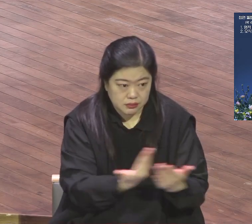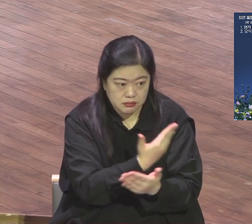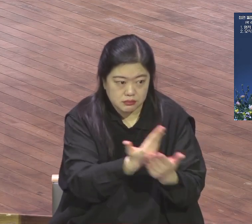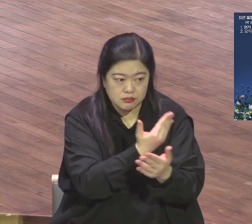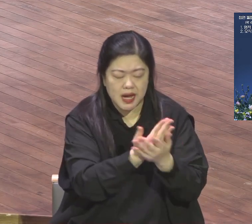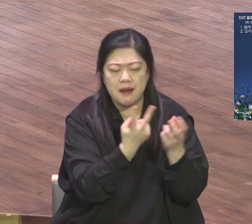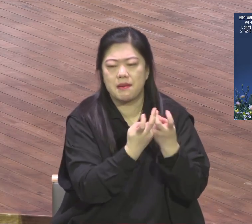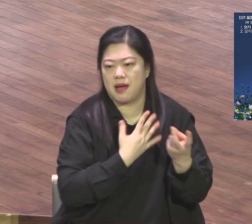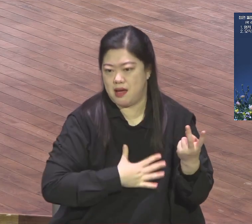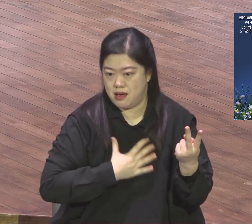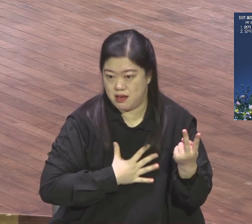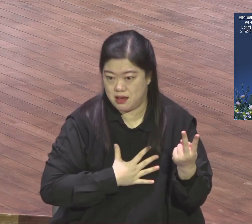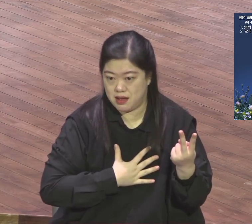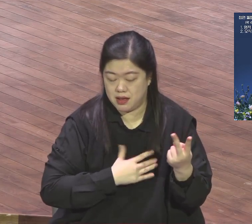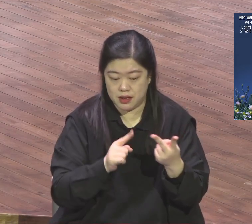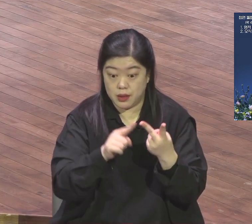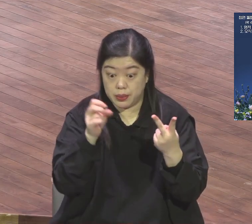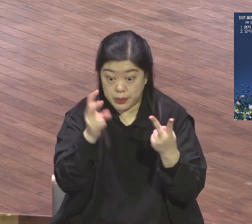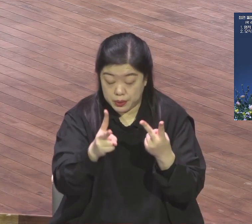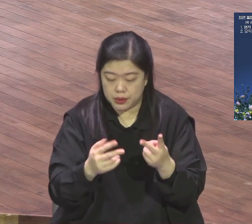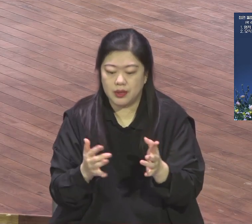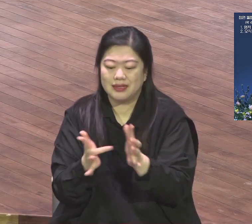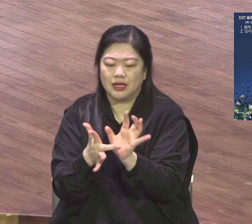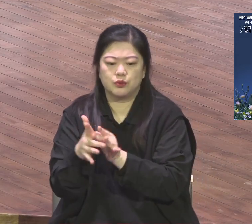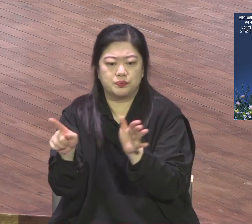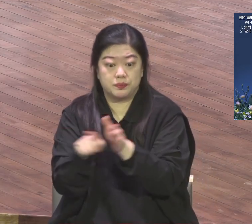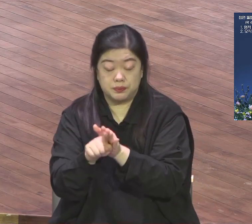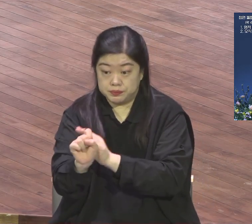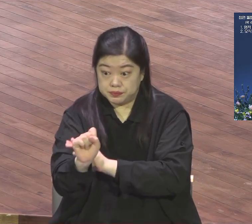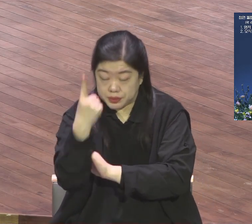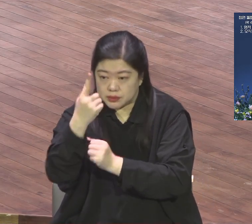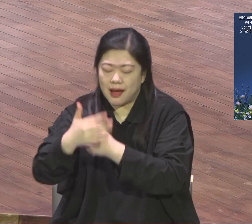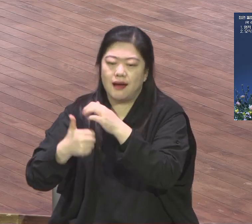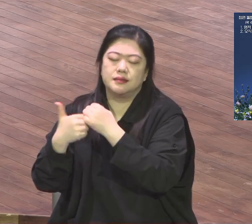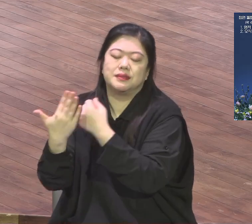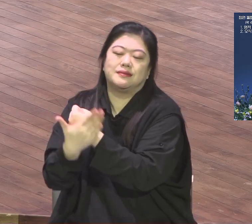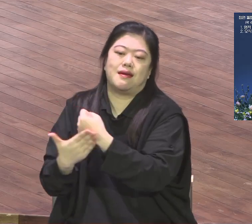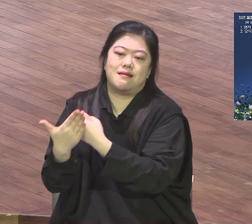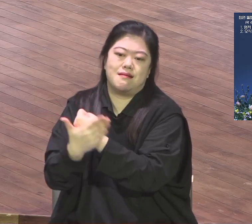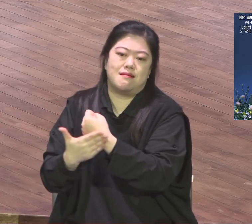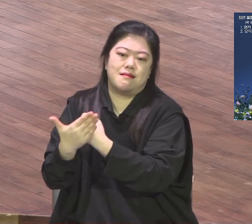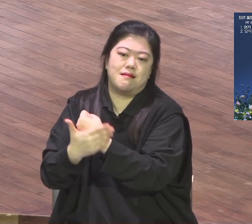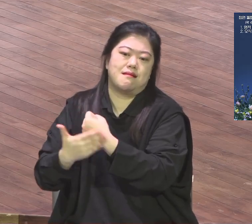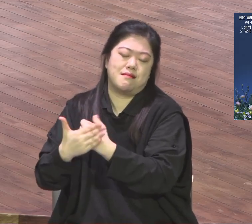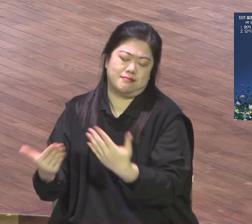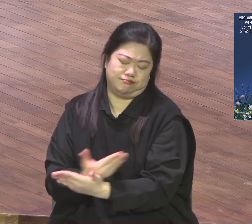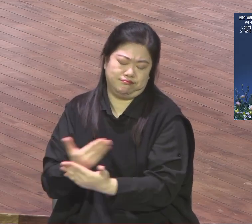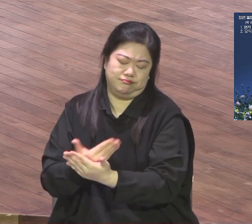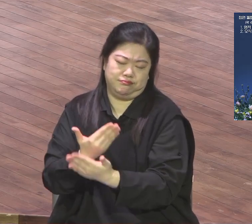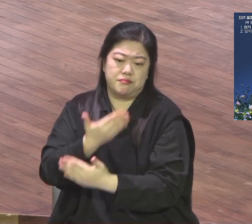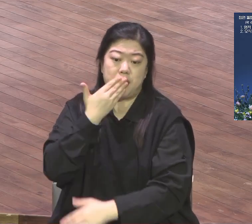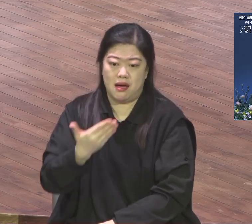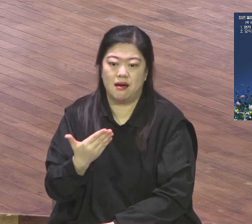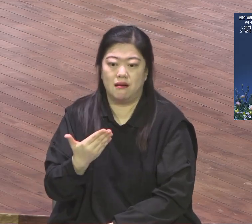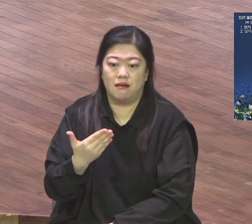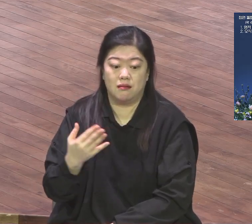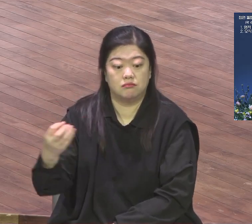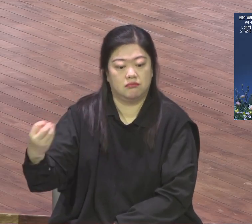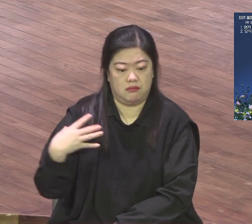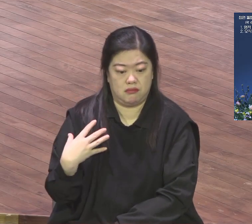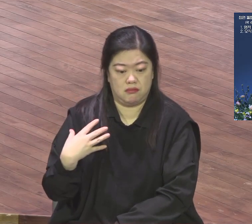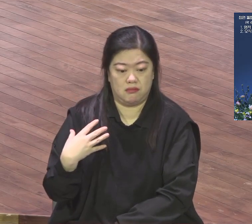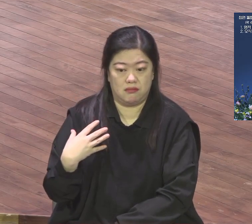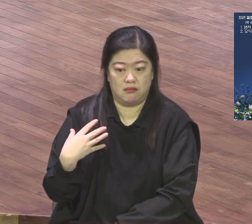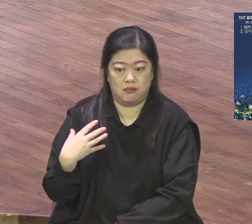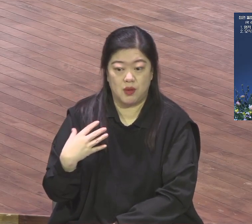이해되십니까? 비록 고난과 역경이 우리 인생을 광풍에 찾아왔지만은